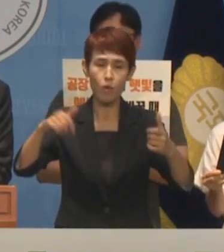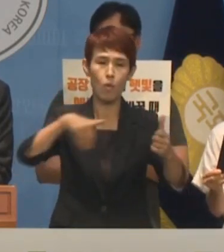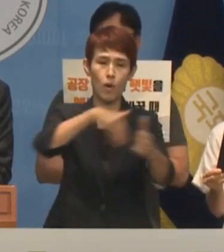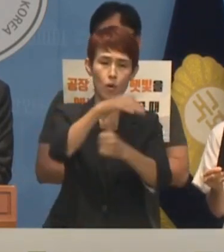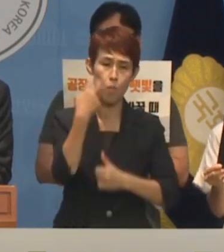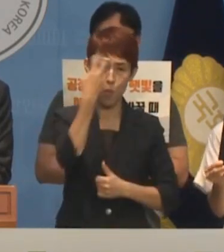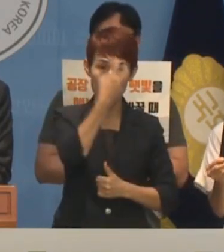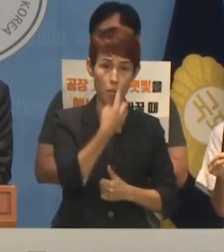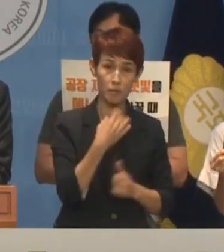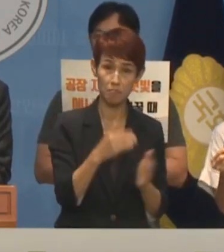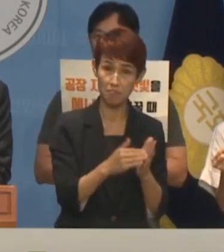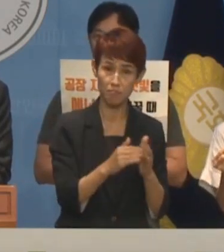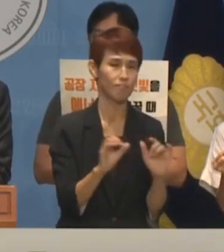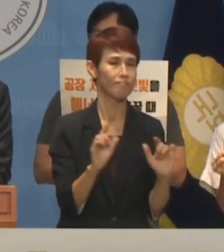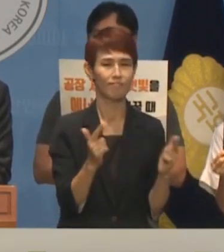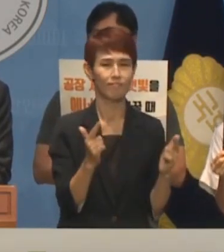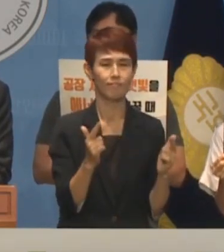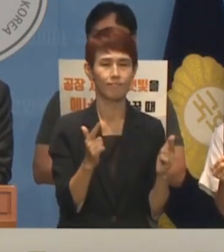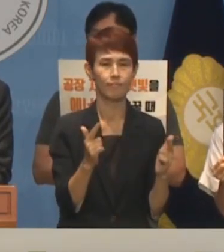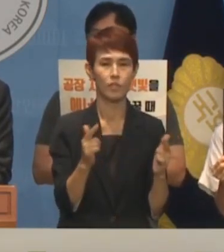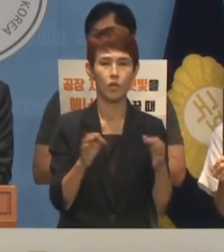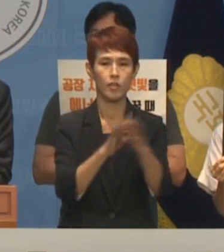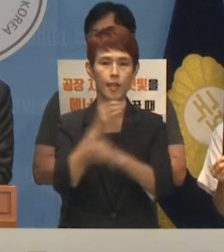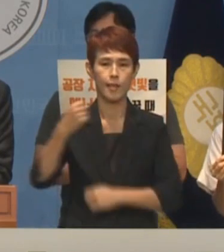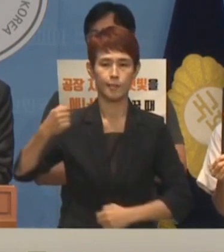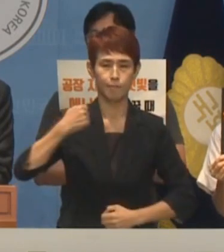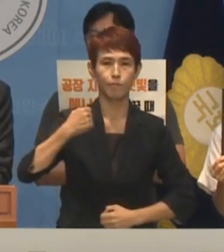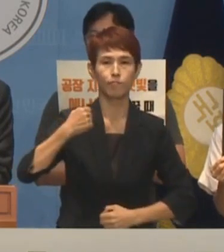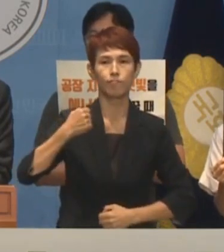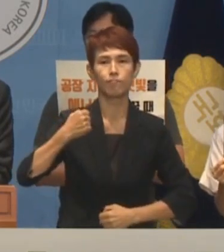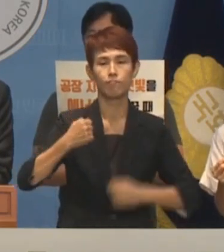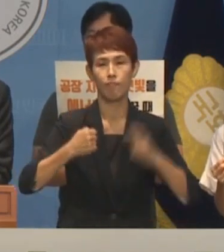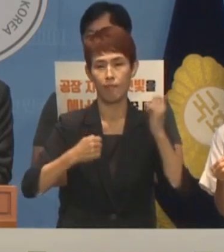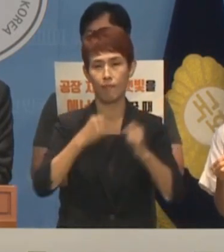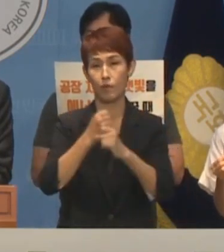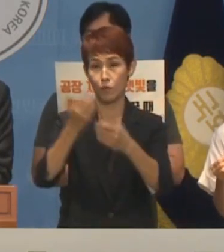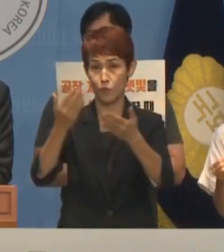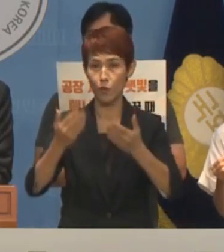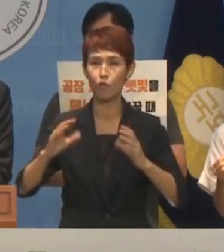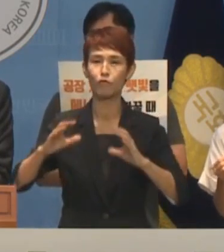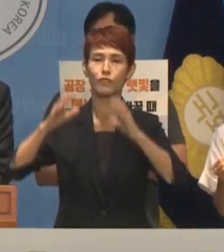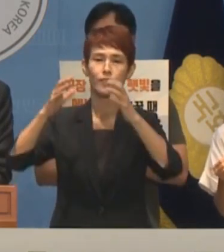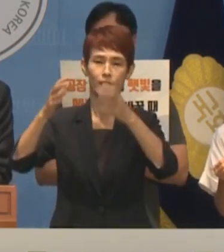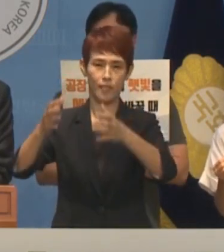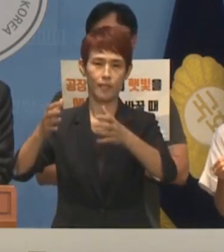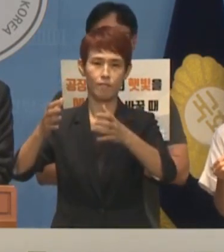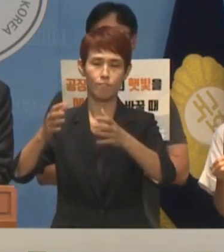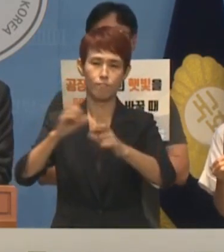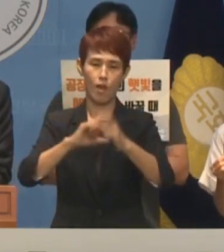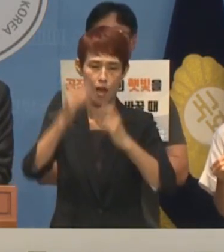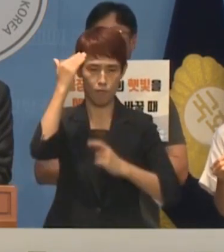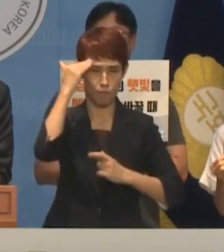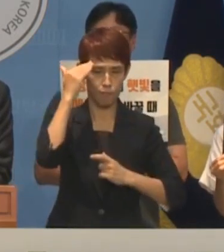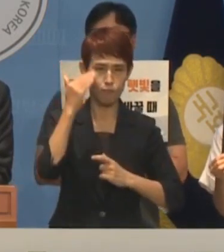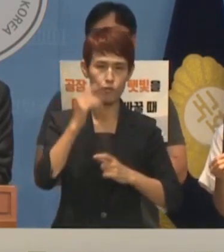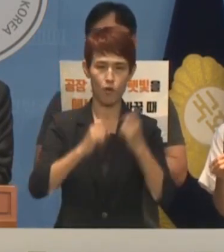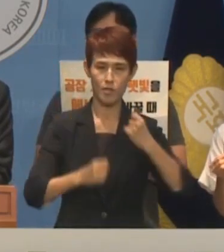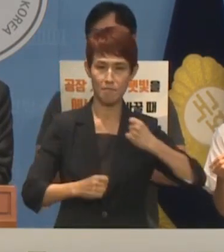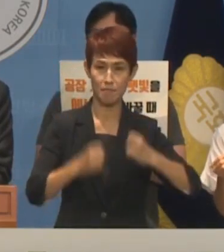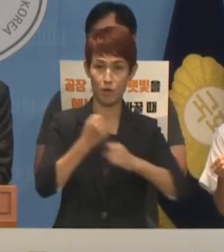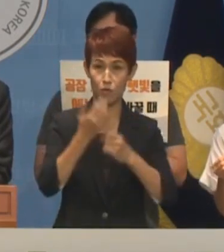넘어 우리 경제적 경쟁력을 강화하고 국제 무대에서의 입지를 공고히 하는 데